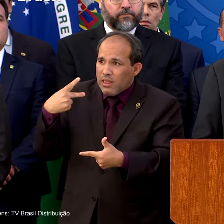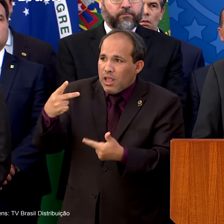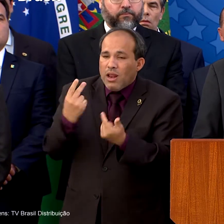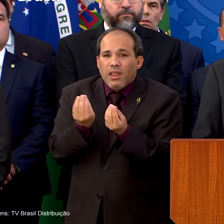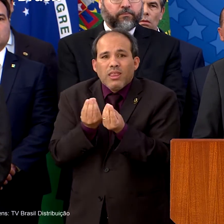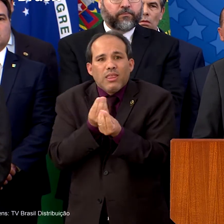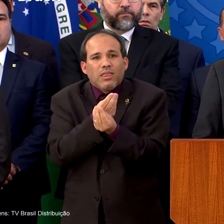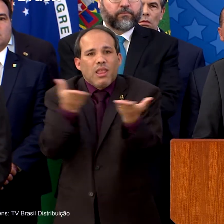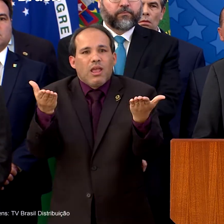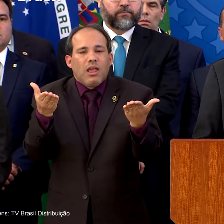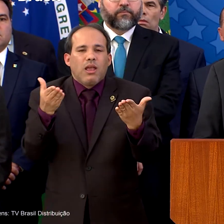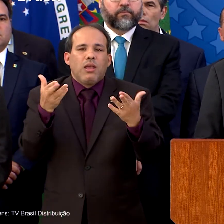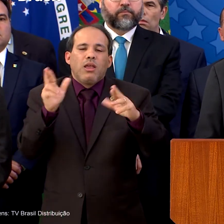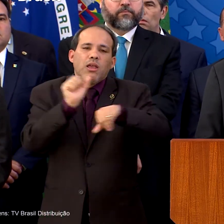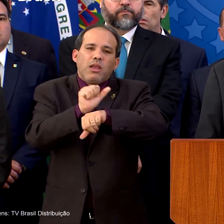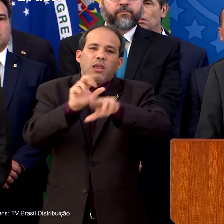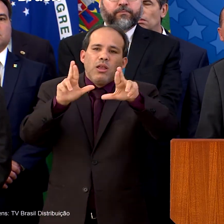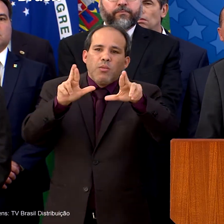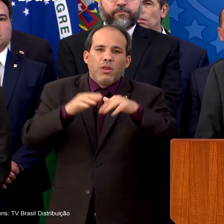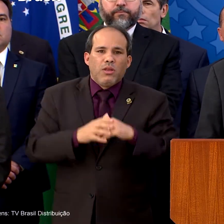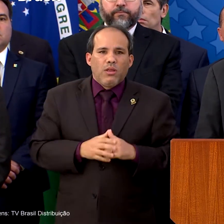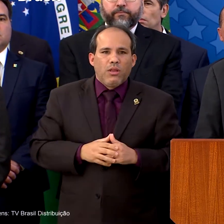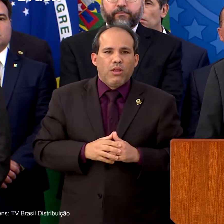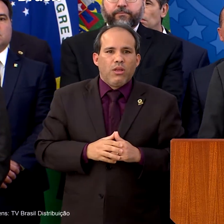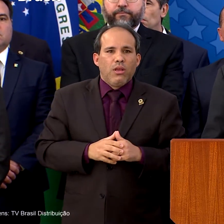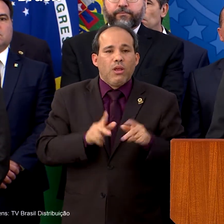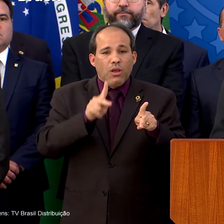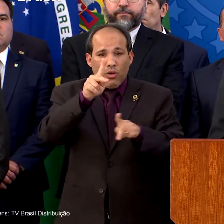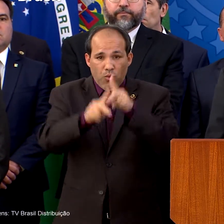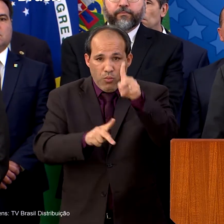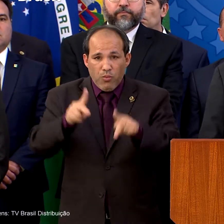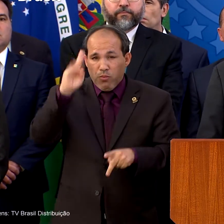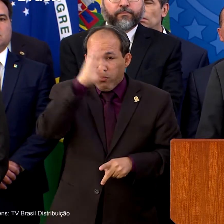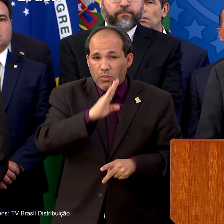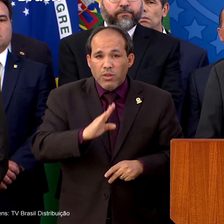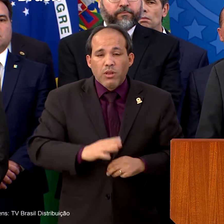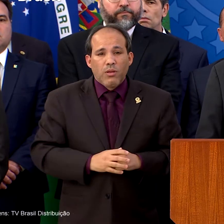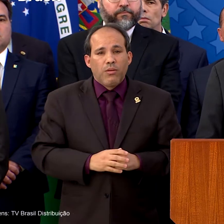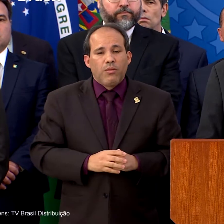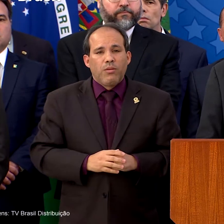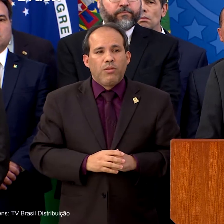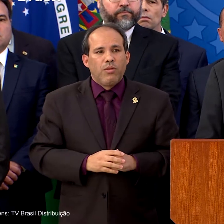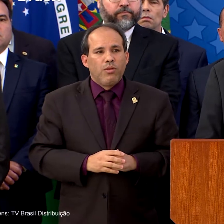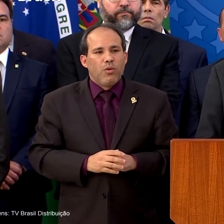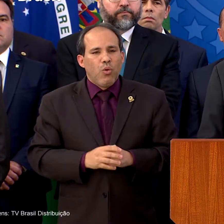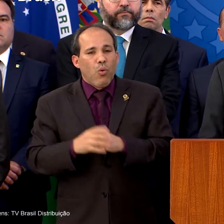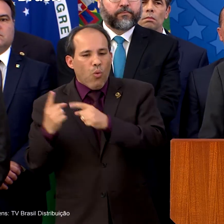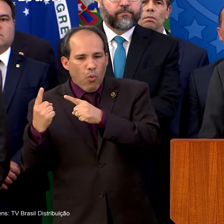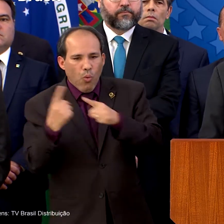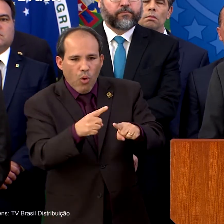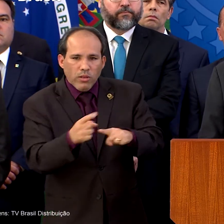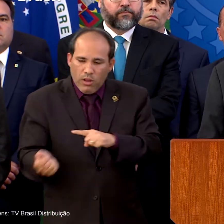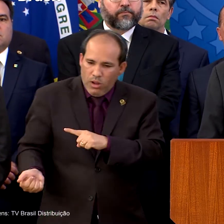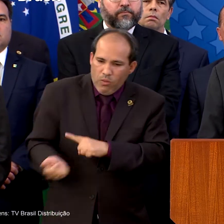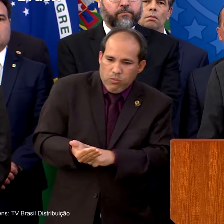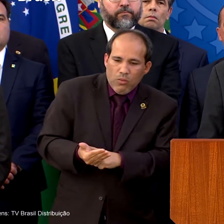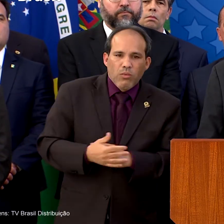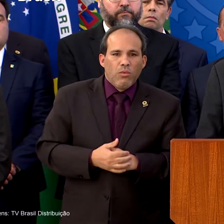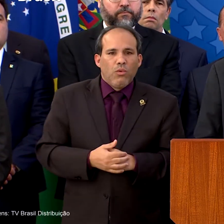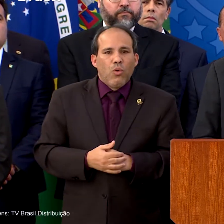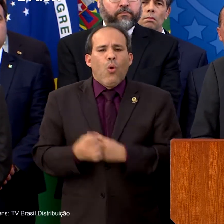nós damos esperança num primeiro momento e a população brasileira e o combate à corrupção